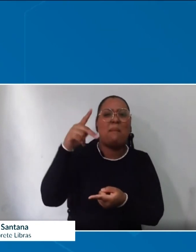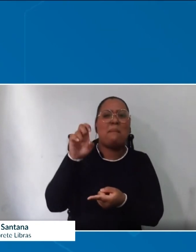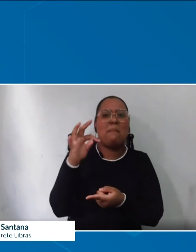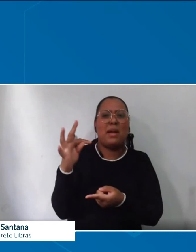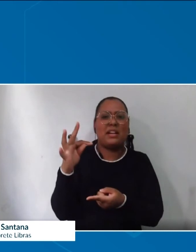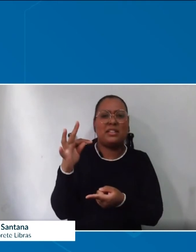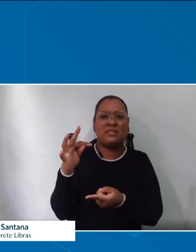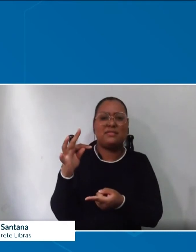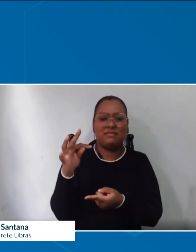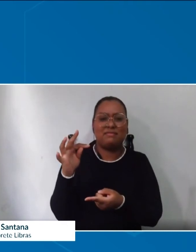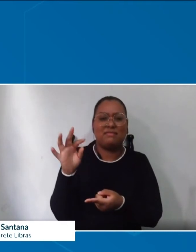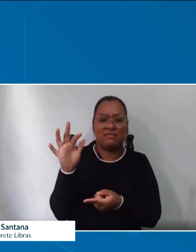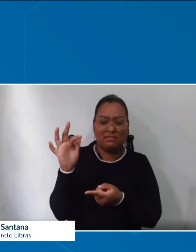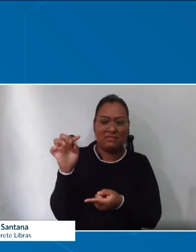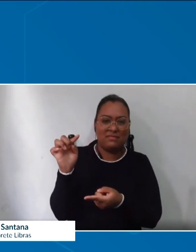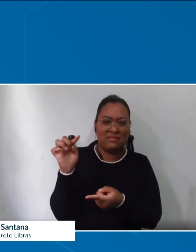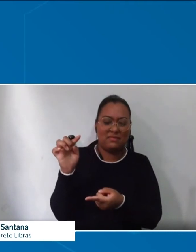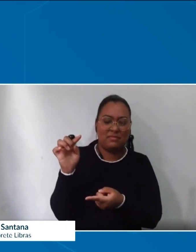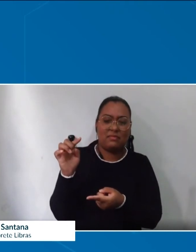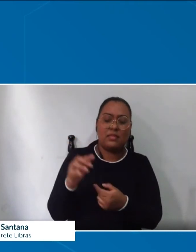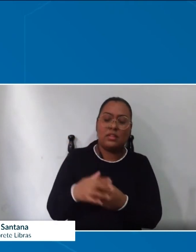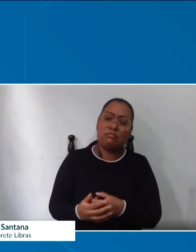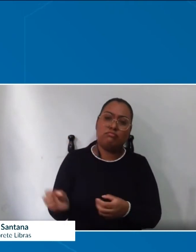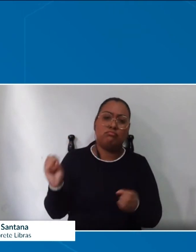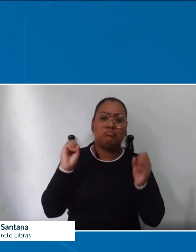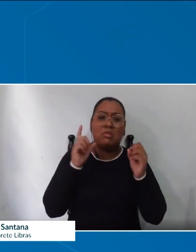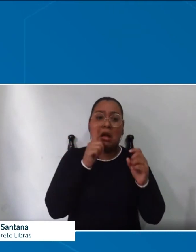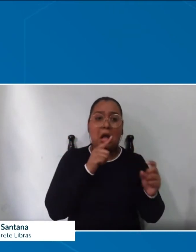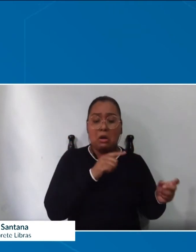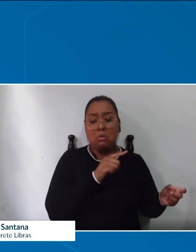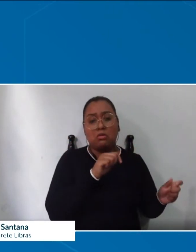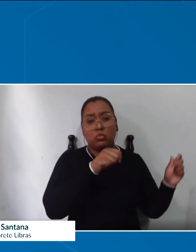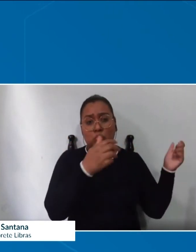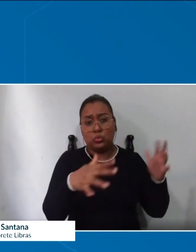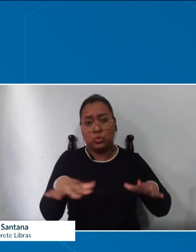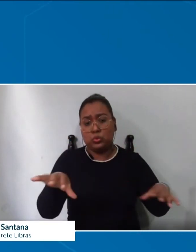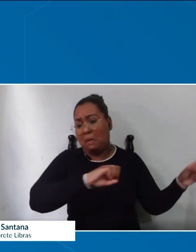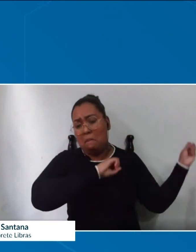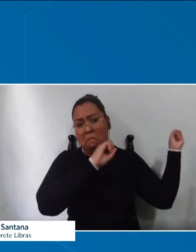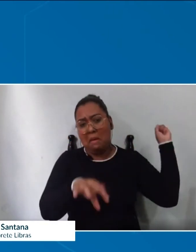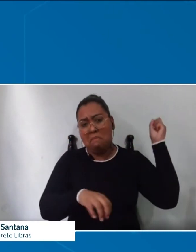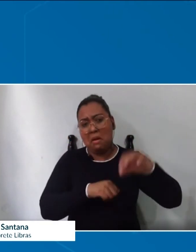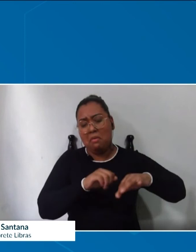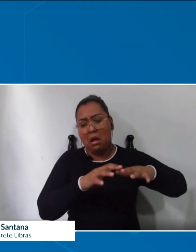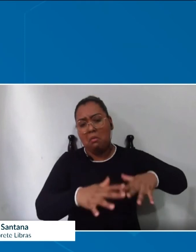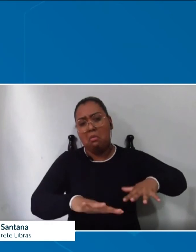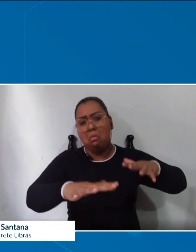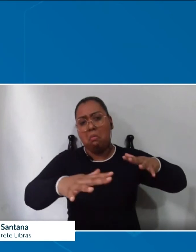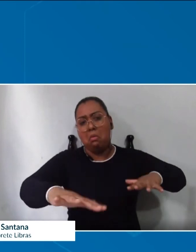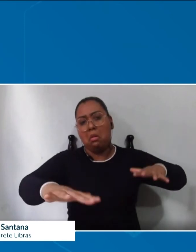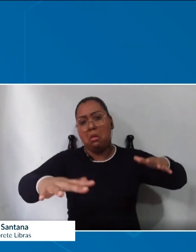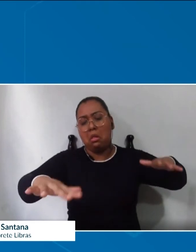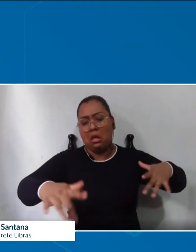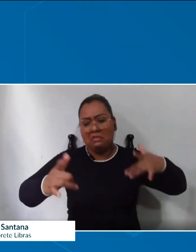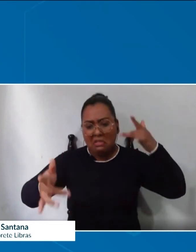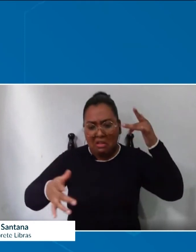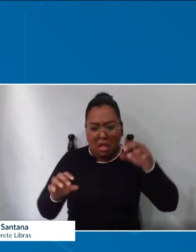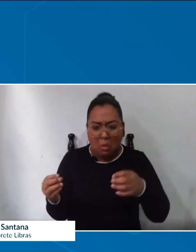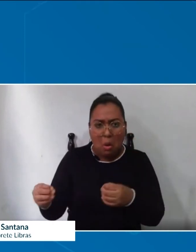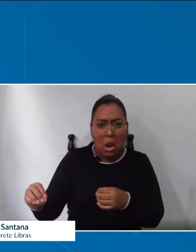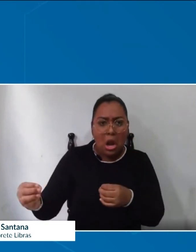de polietileno terefitalato, que acabam atingindo o meio aquático. Esses produtos eles precisam ser modificados, eles precisam ser